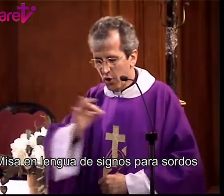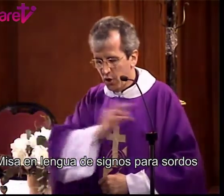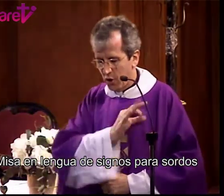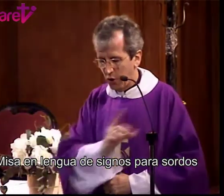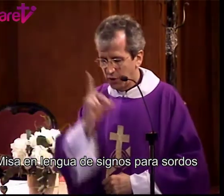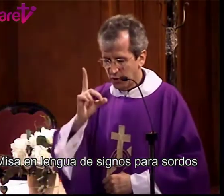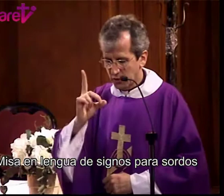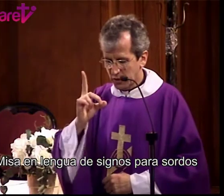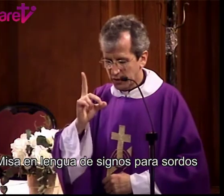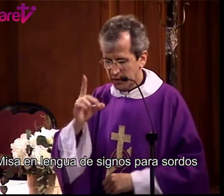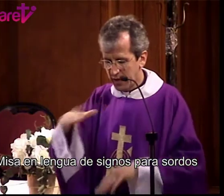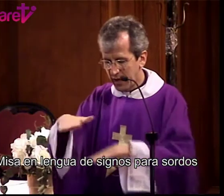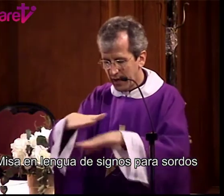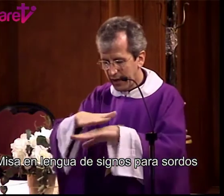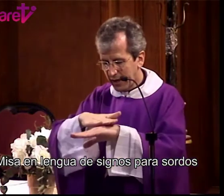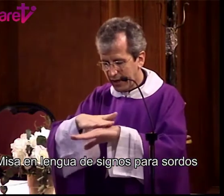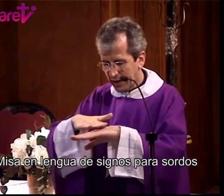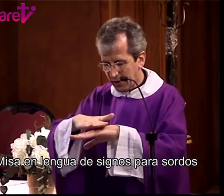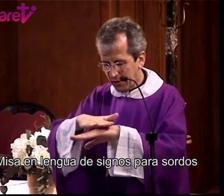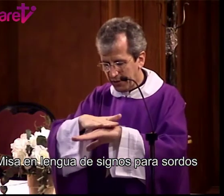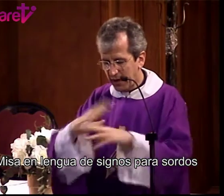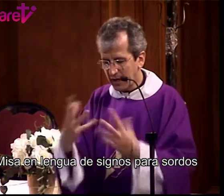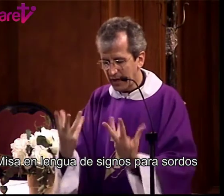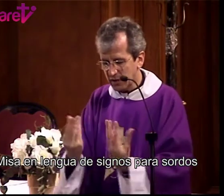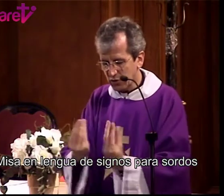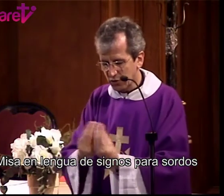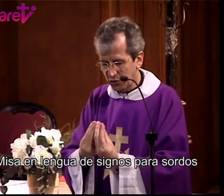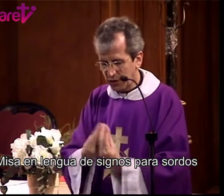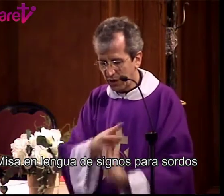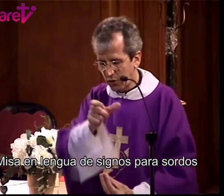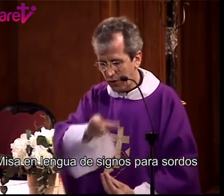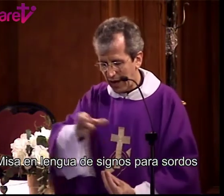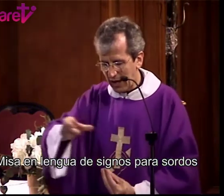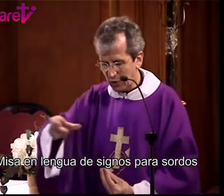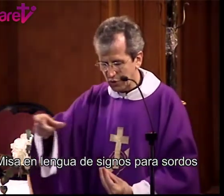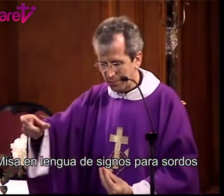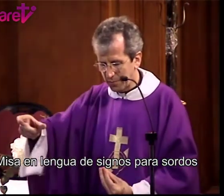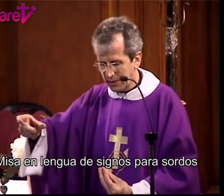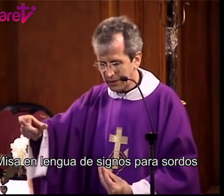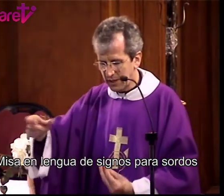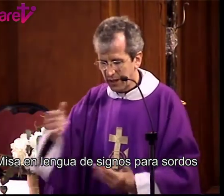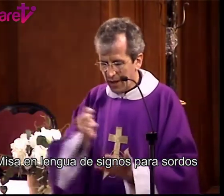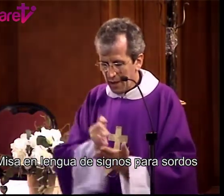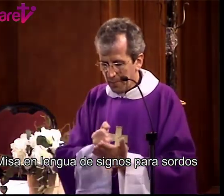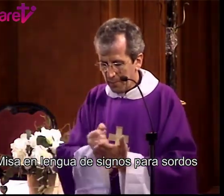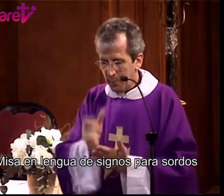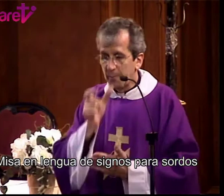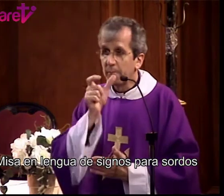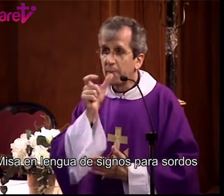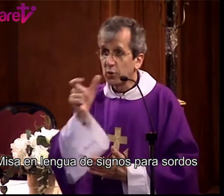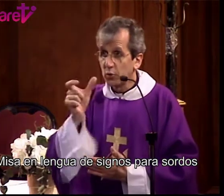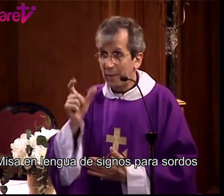Oh Dios, que reconcilias contigo a los hombres por tu